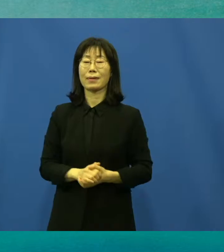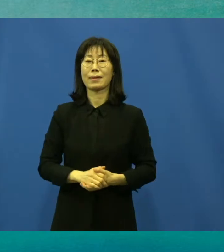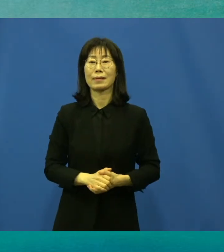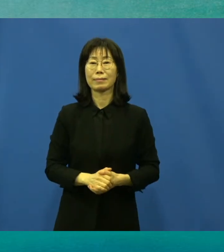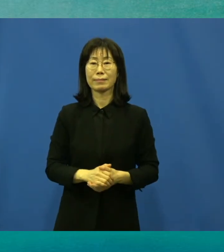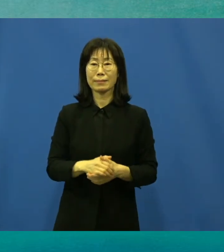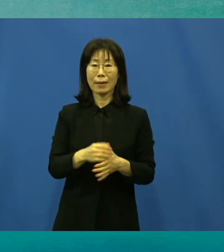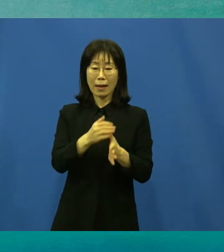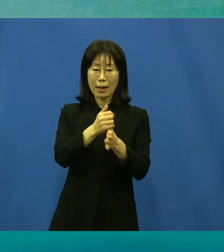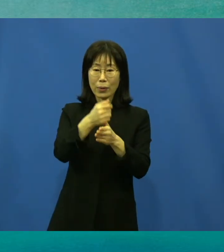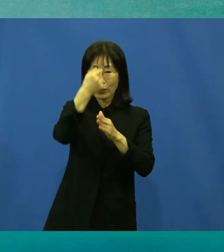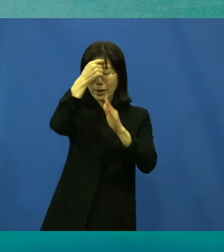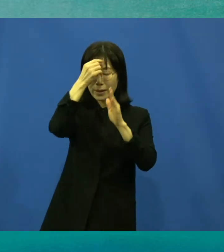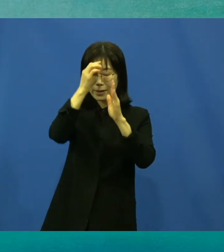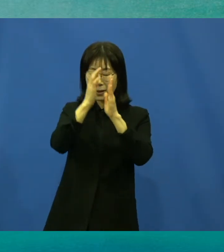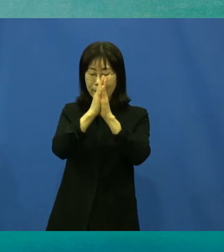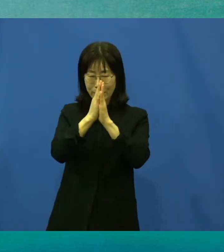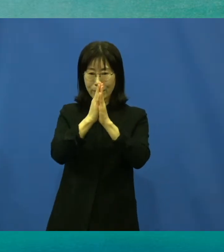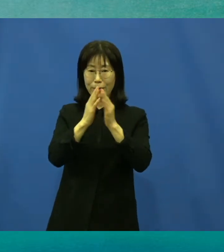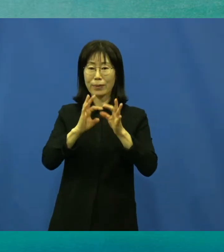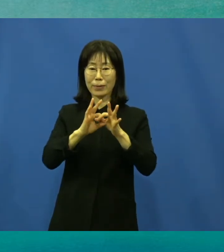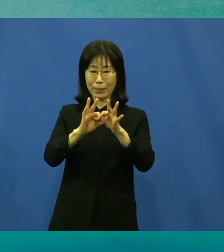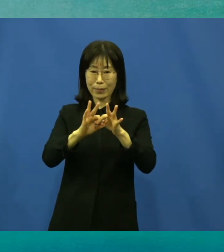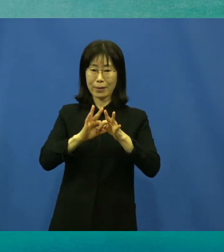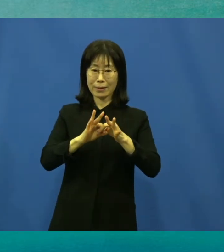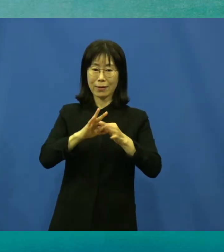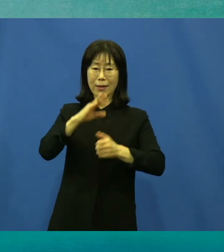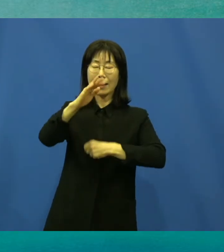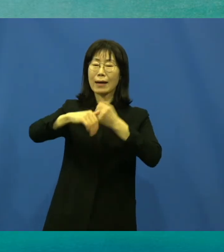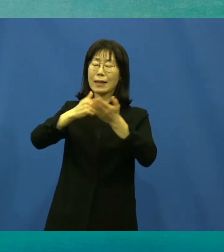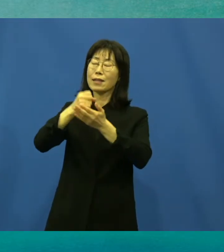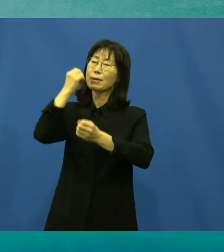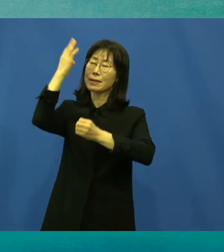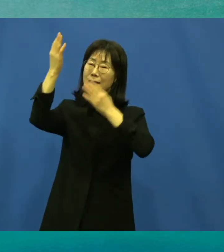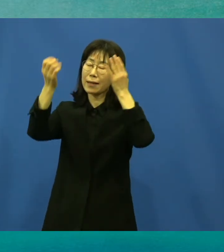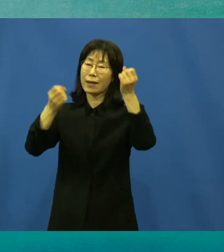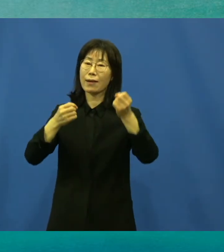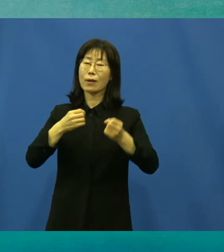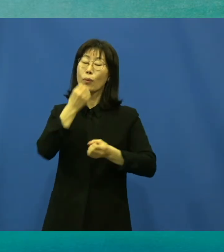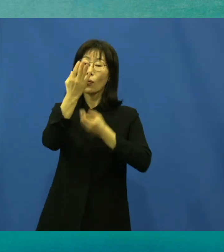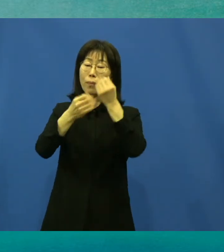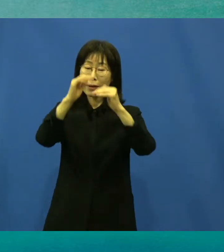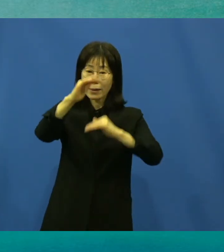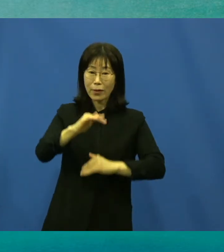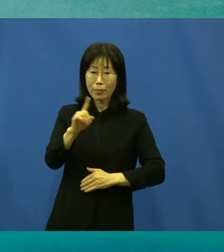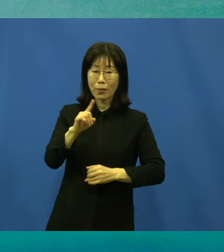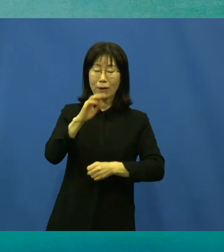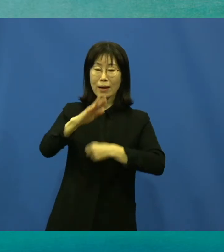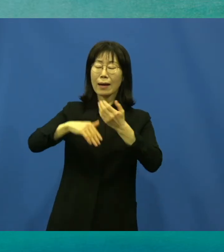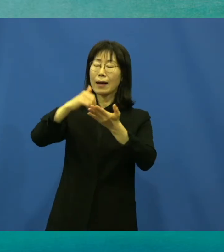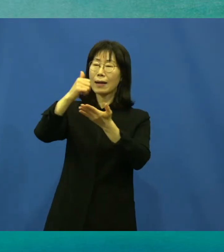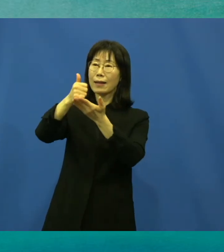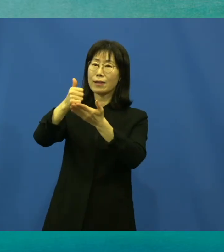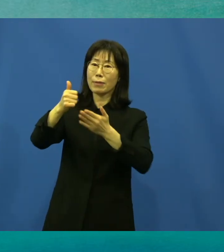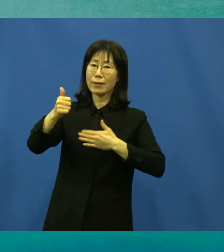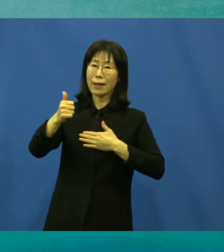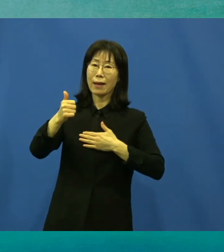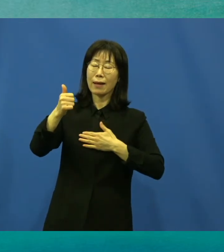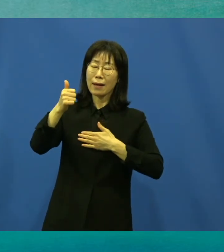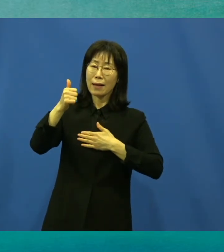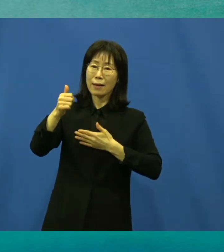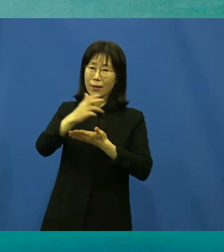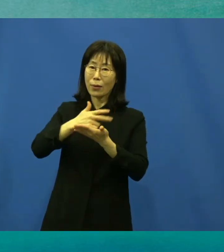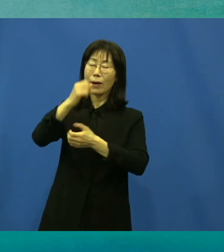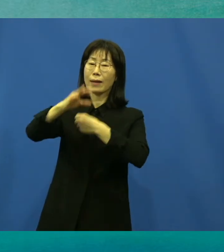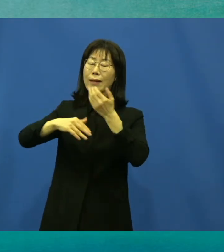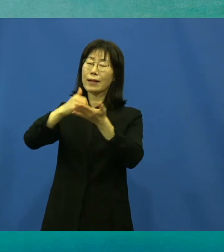기도에서 하나님의 은혜를 찬양합니다. 나의 하나님 여호와여, 주께서 내 생명을